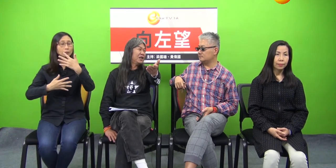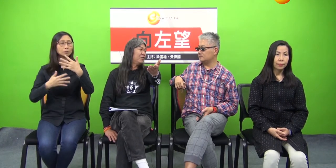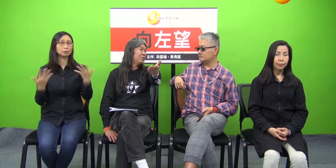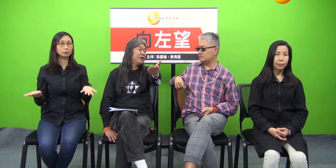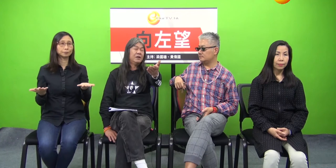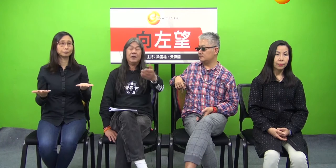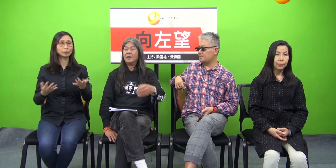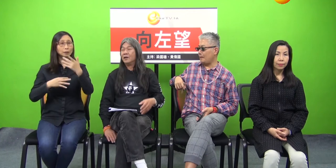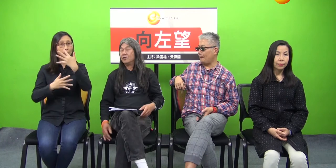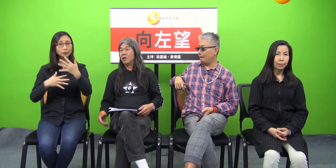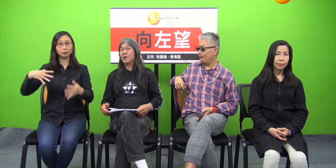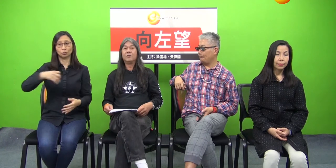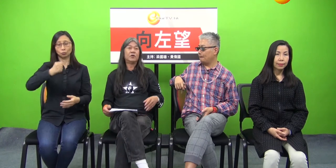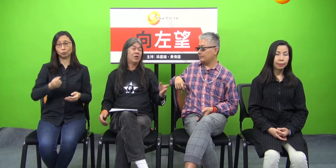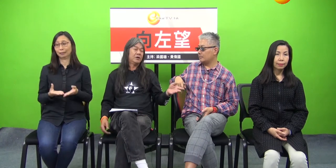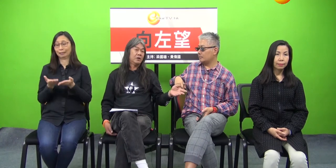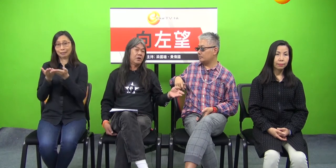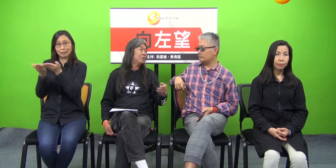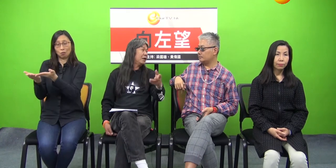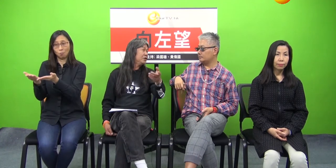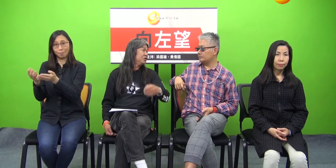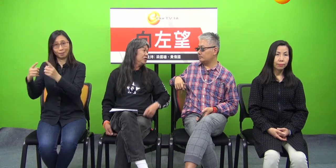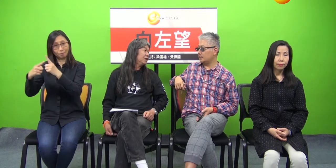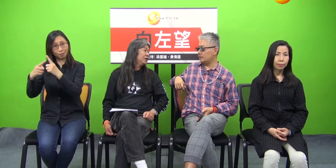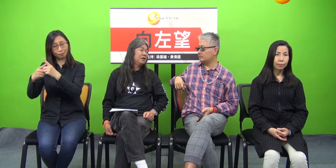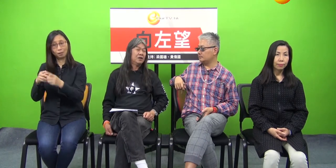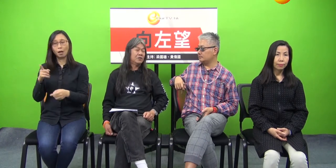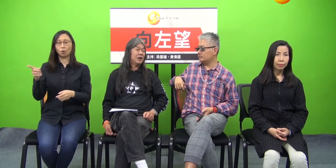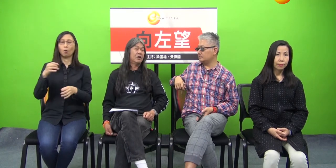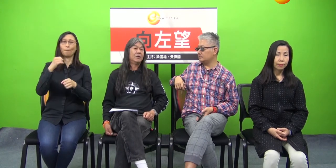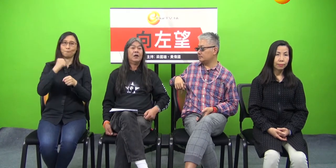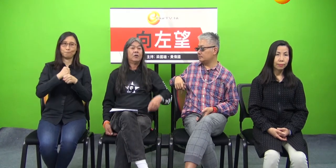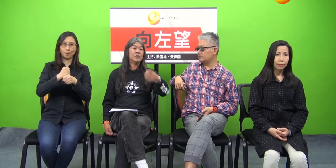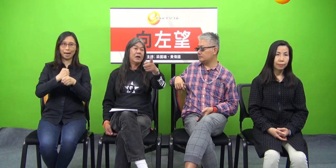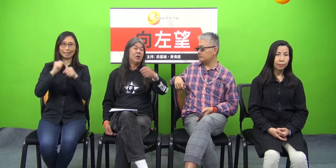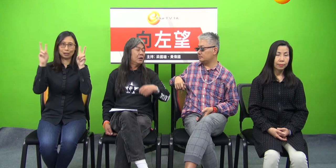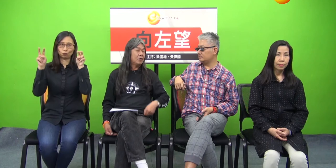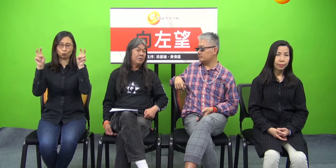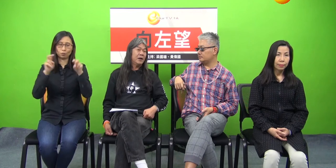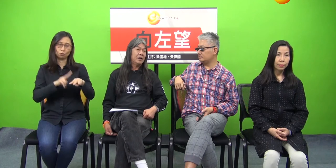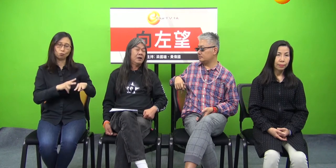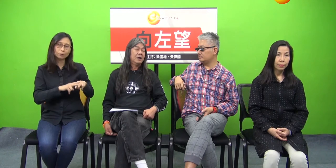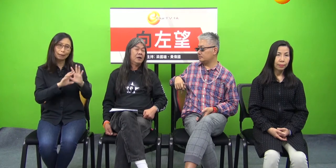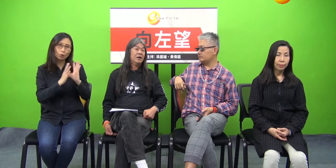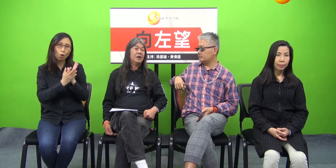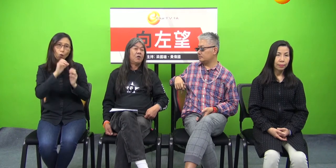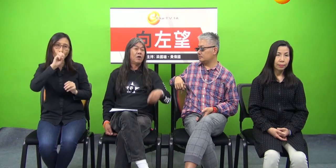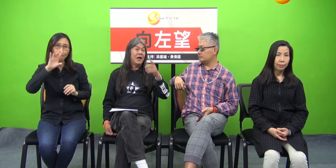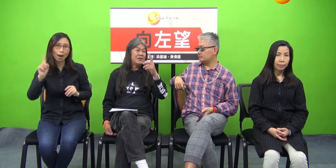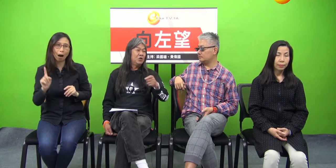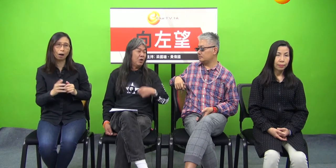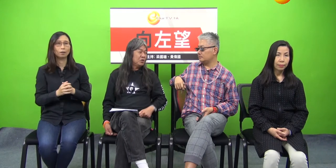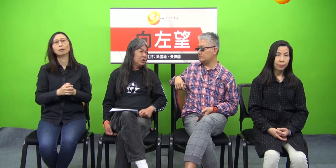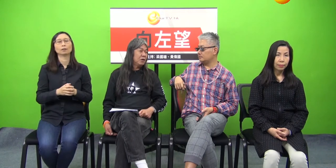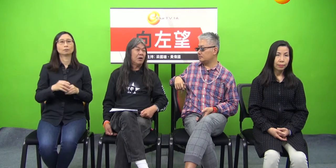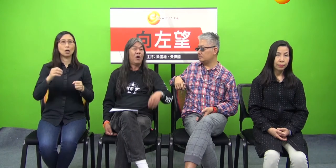權力交翻俾中國人民？咁再講一條，佢係馬克思主義嘛？共產黨，共產黨講咩啊？國家